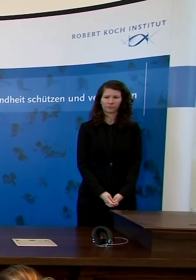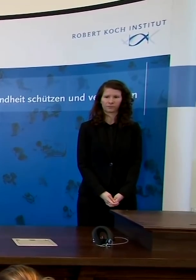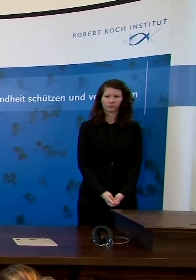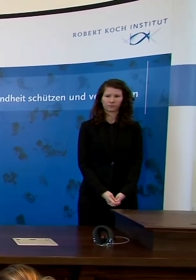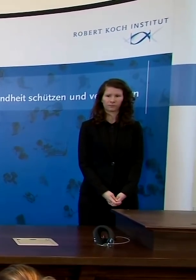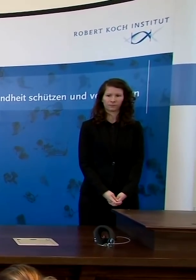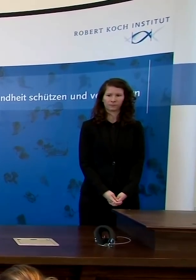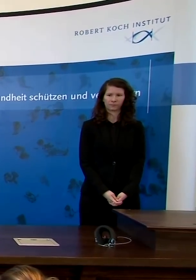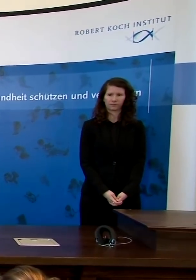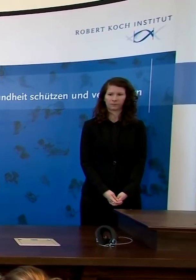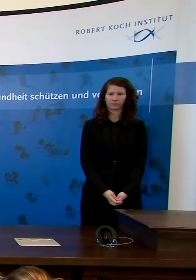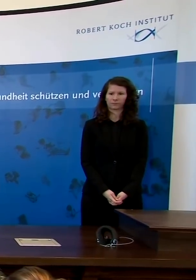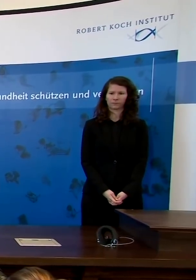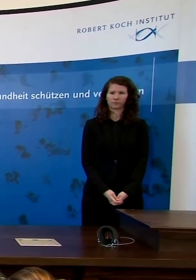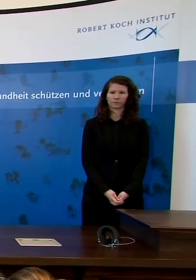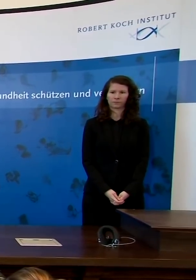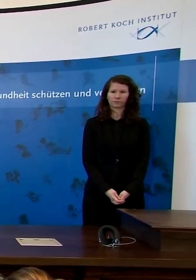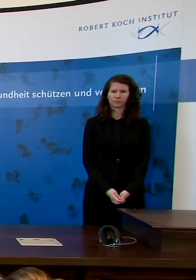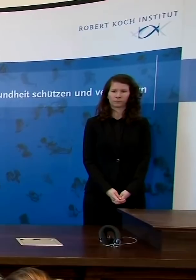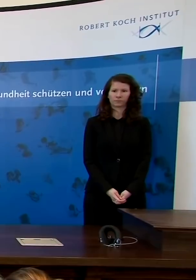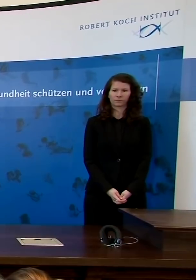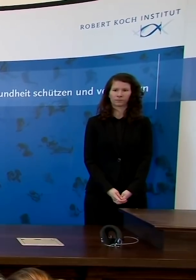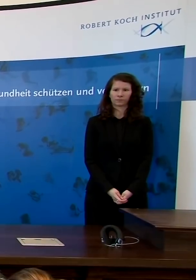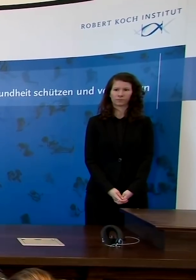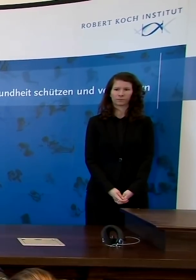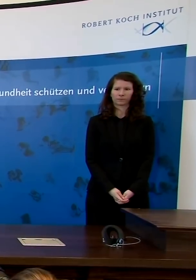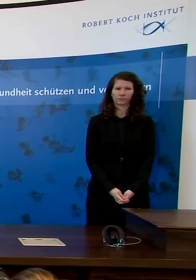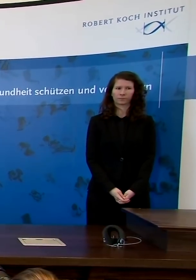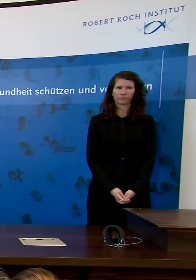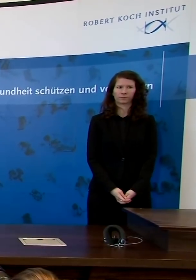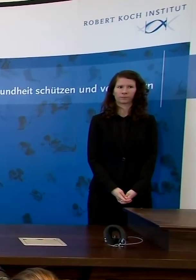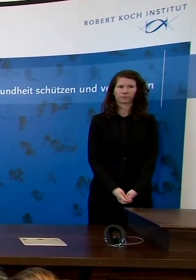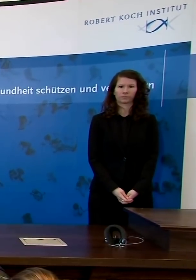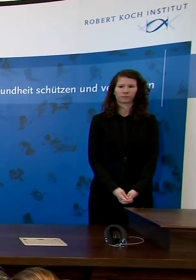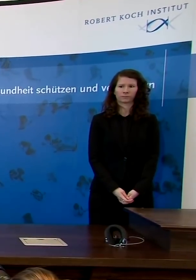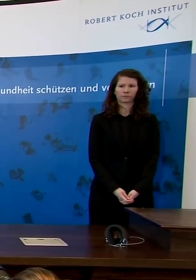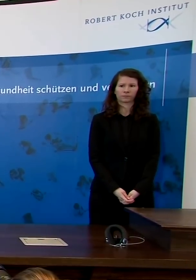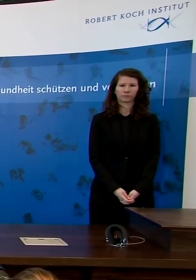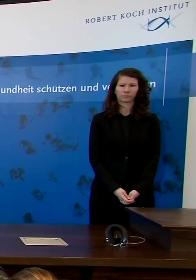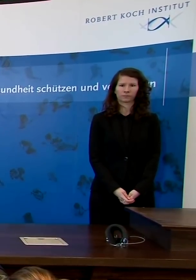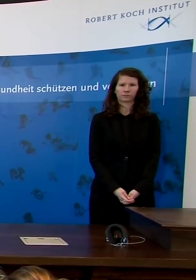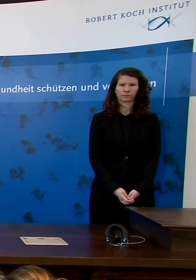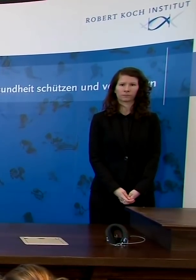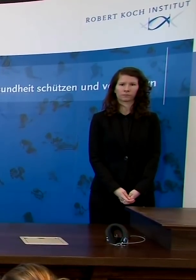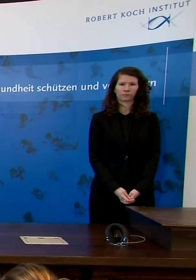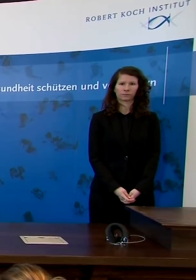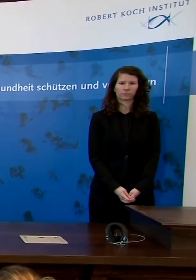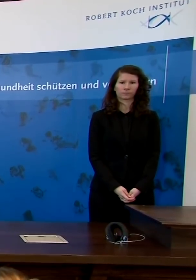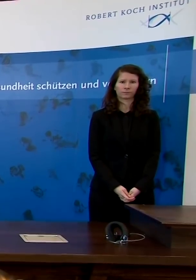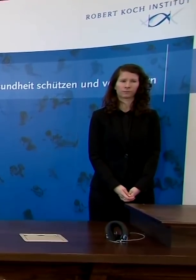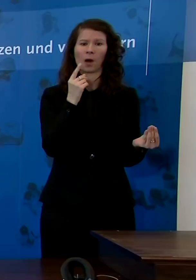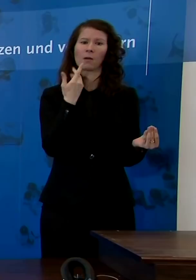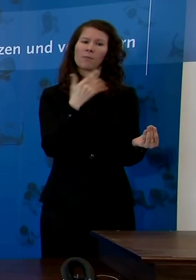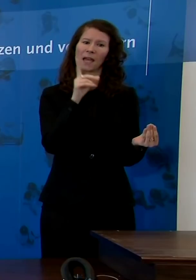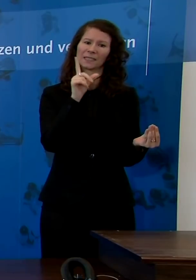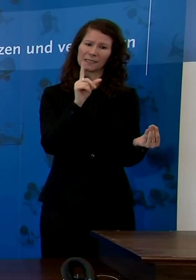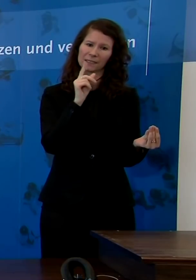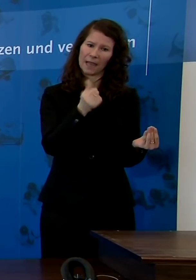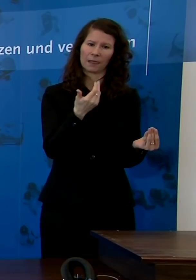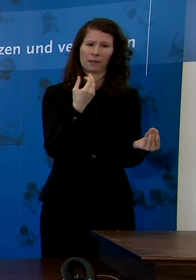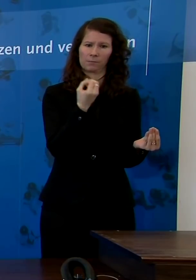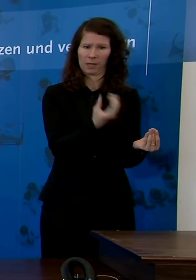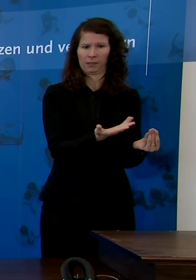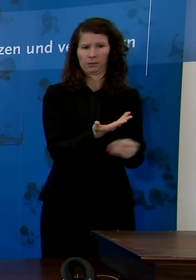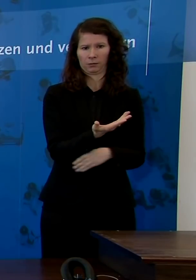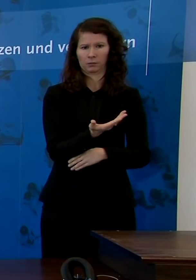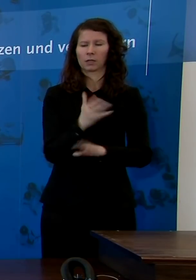Mittwoch 0 Uhr. Nicht nur bei älteren Menschen könne Covid-19 bedrohlich werden, sagte Wieler. Es